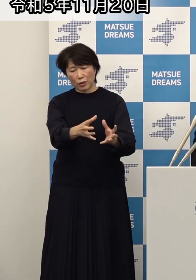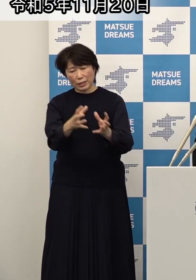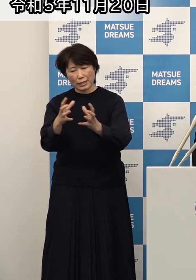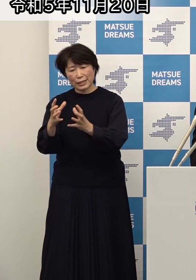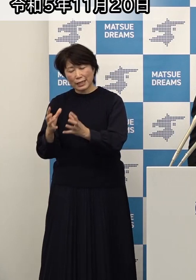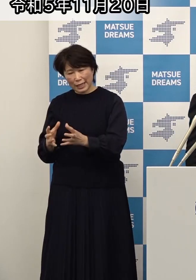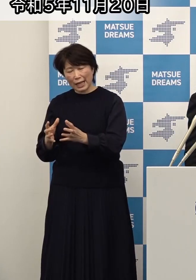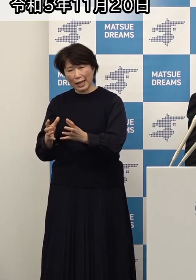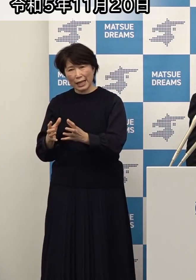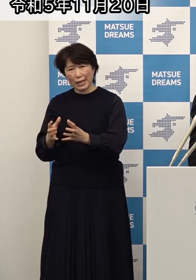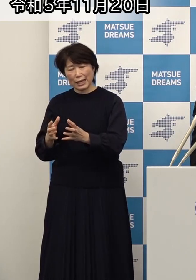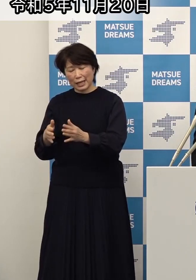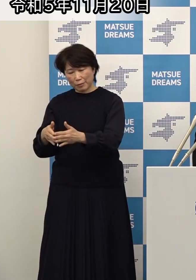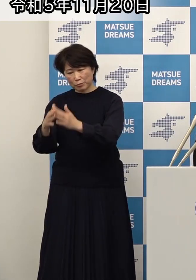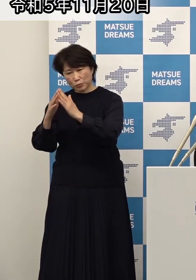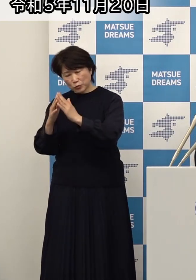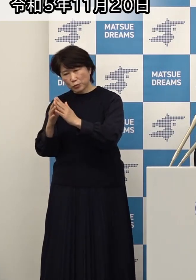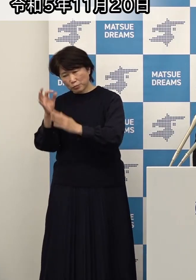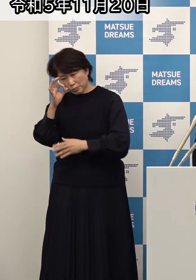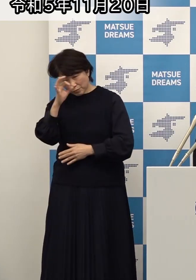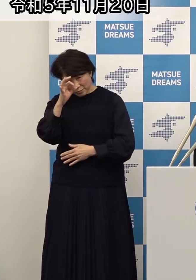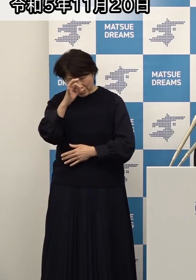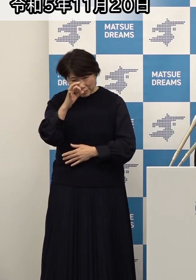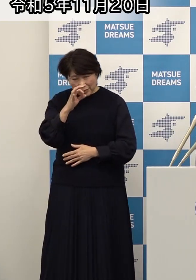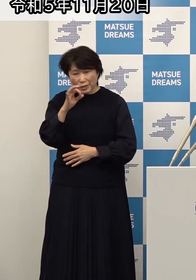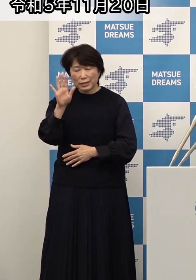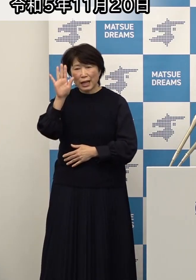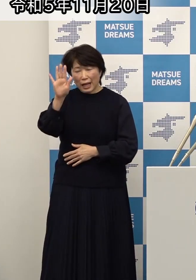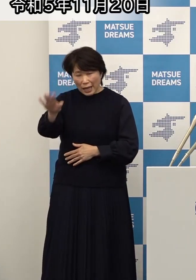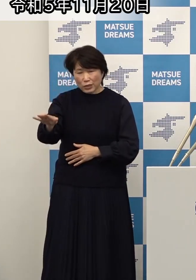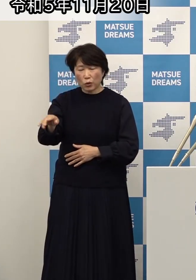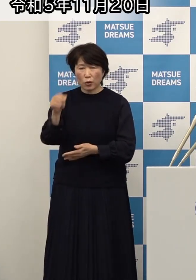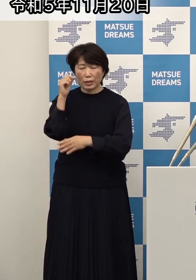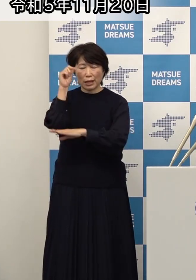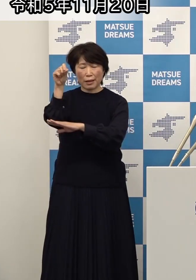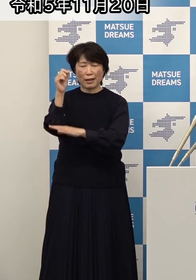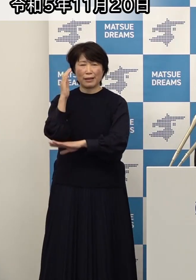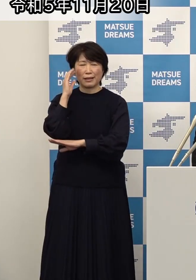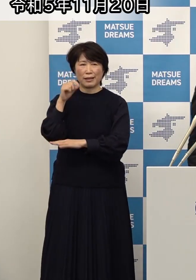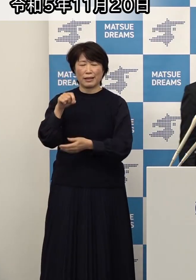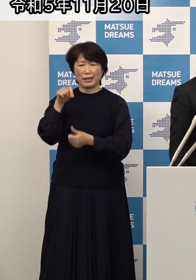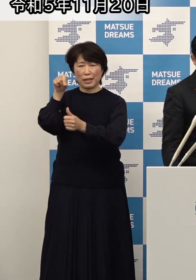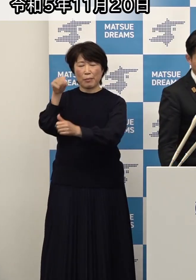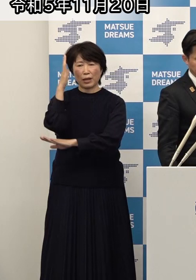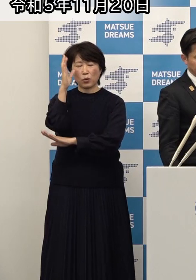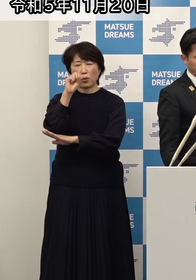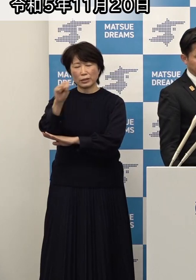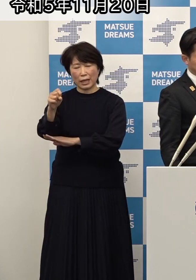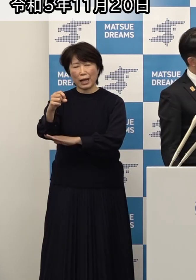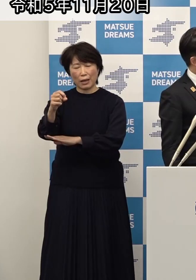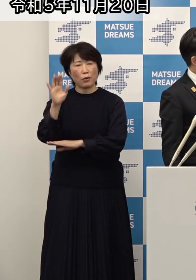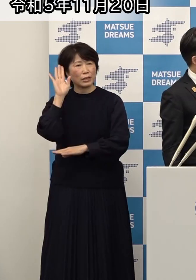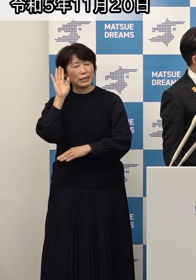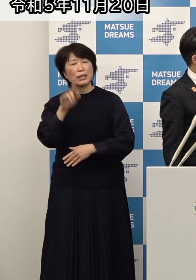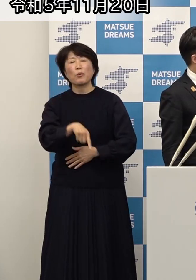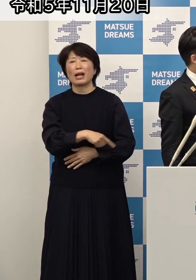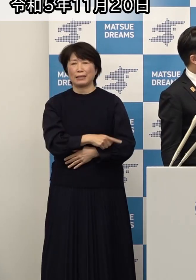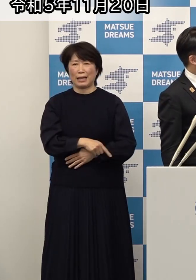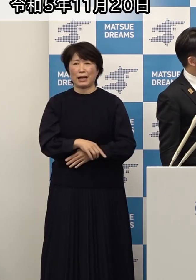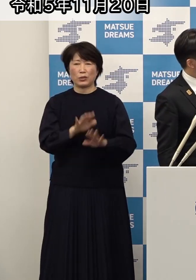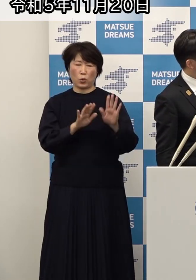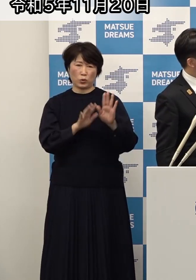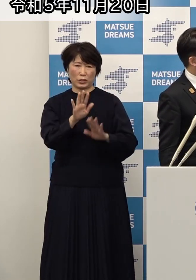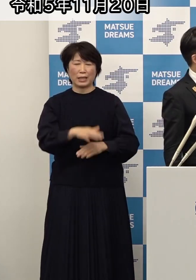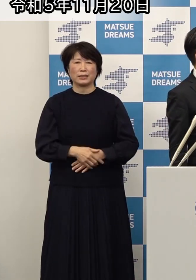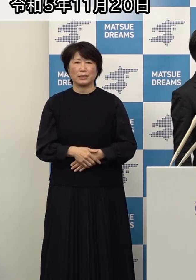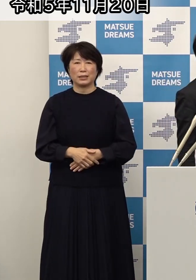内でですねこの出前講座をやらせていただいた模様ということでございます。 そしてもう一つが新